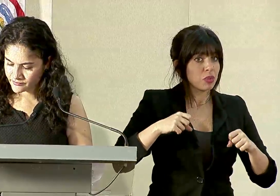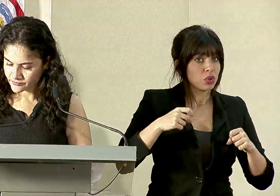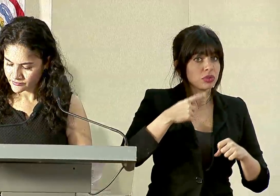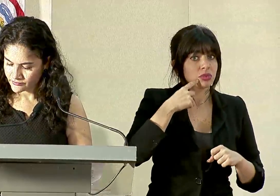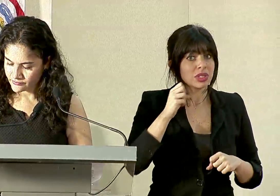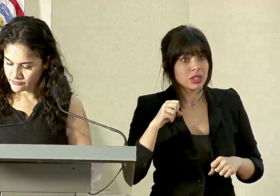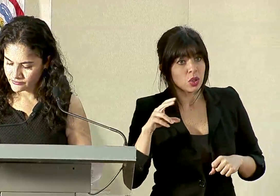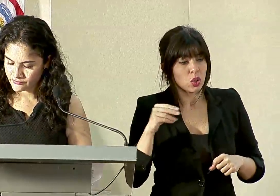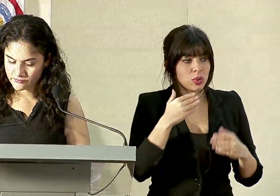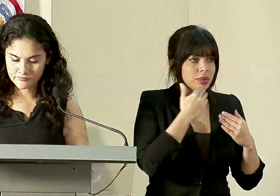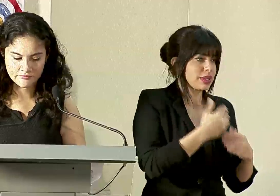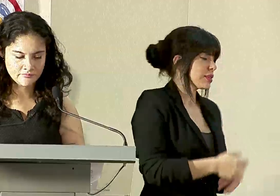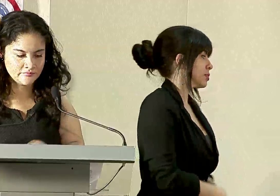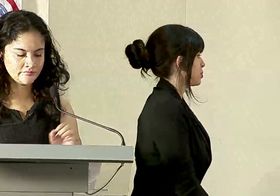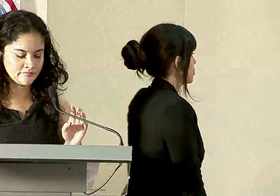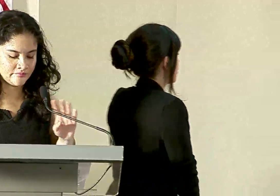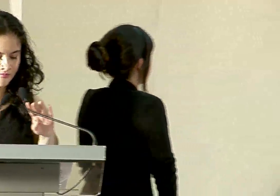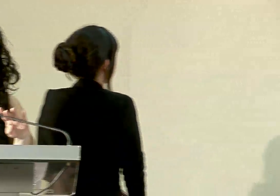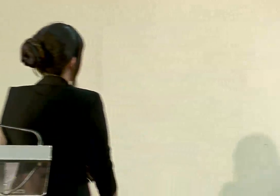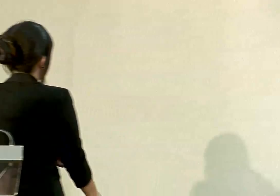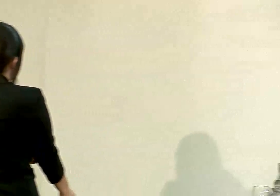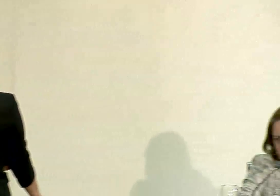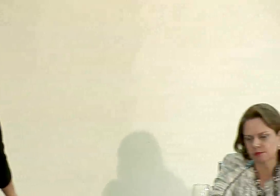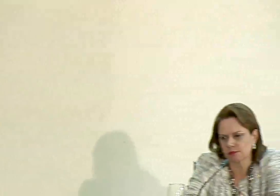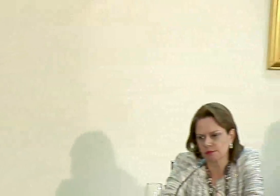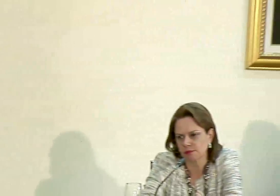van a hacer sí o no gracias sí con todo gusto